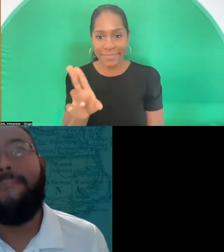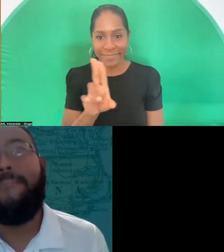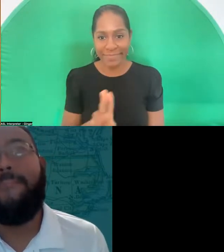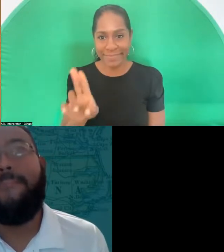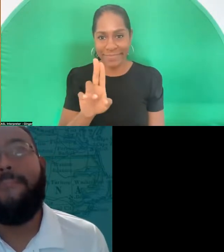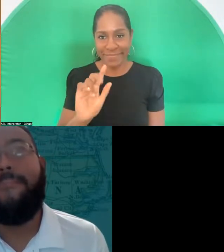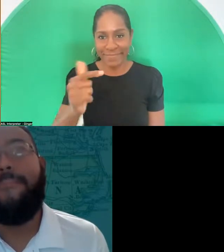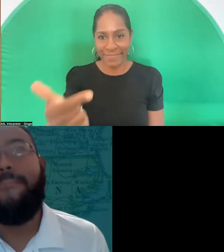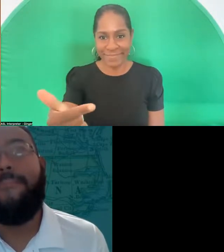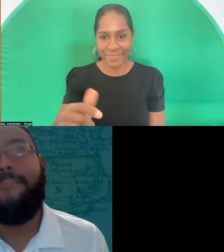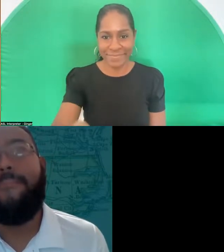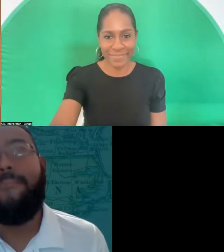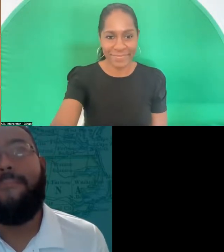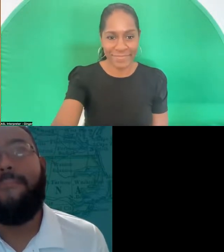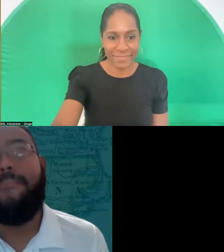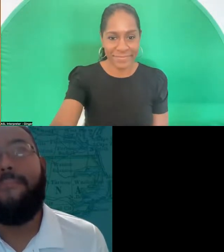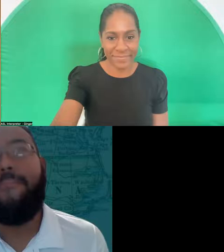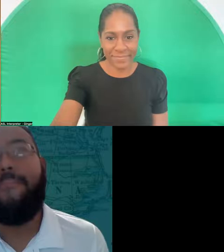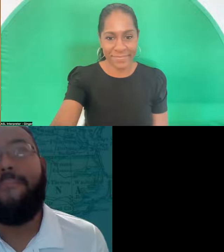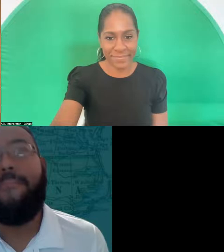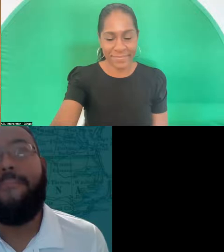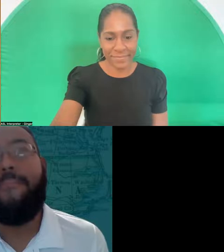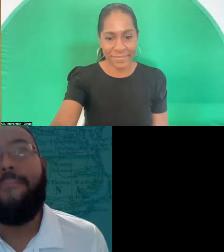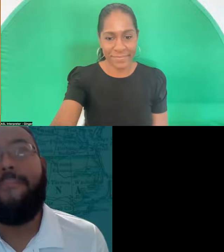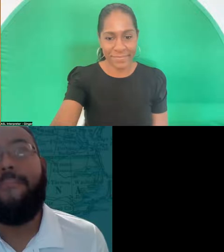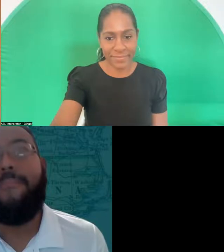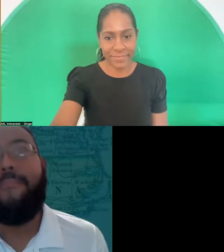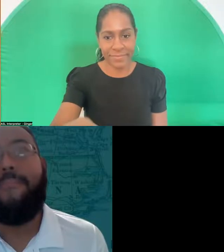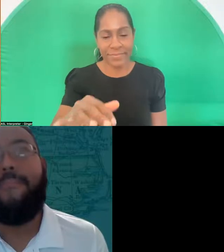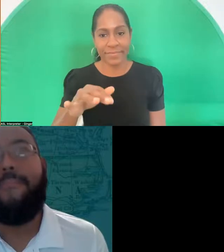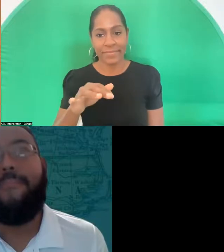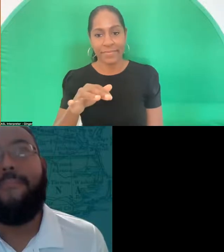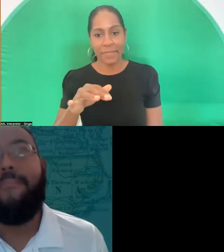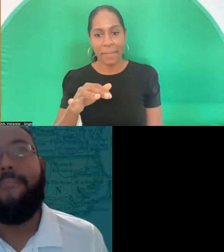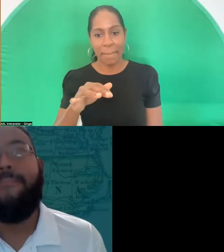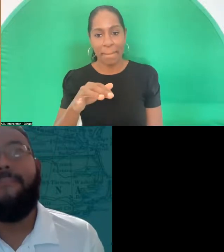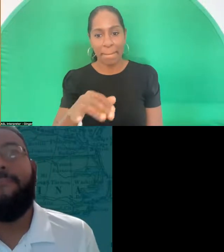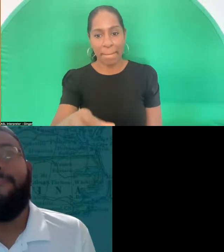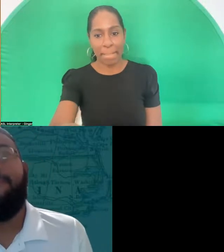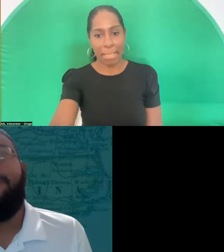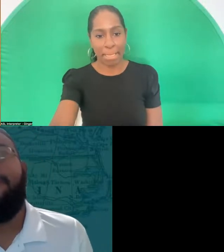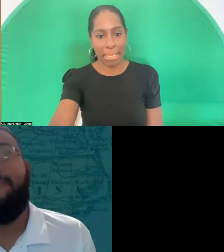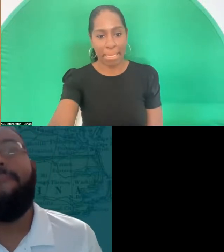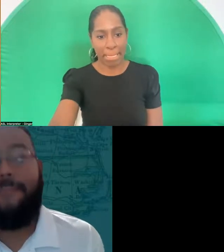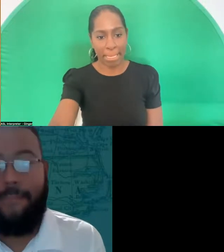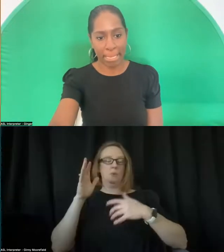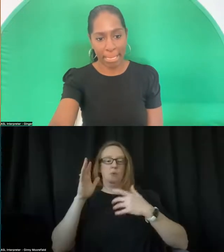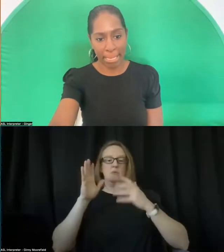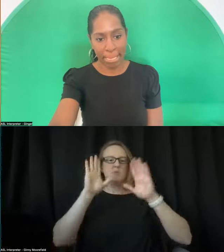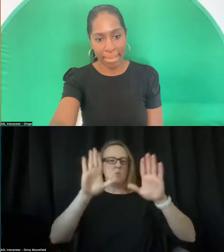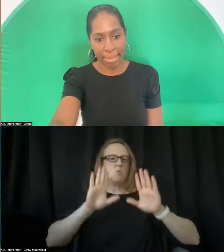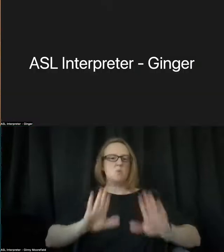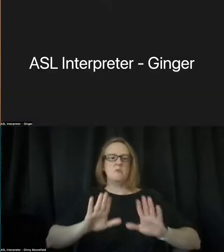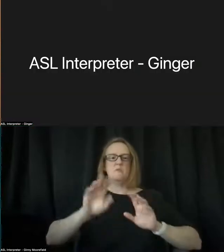tiene no sé de una forma más poderosa de hacer la transición del segmento de